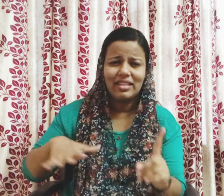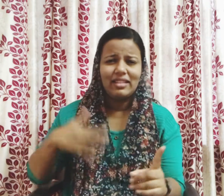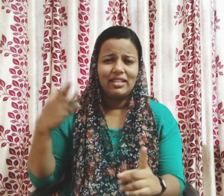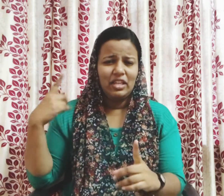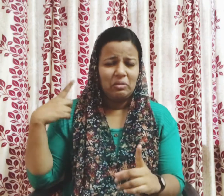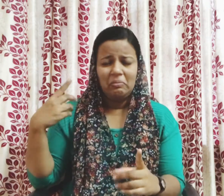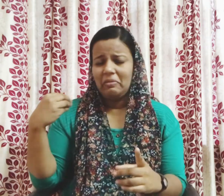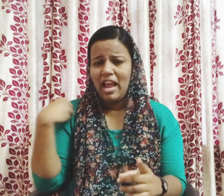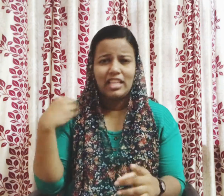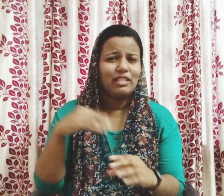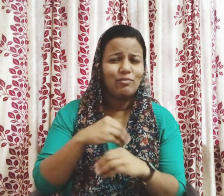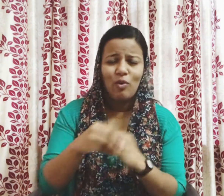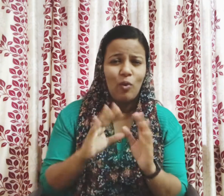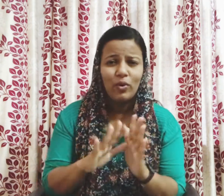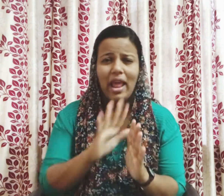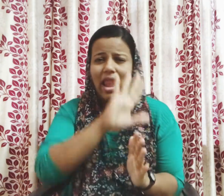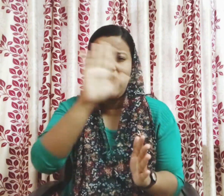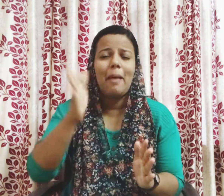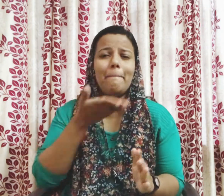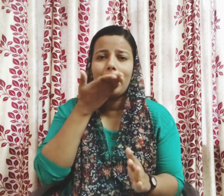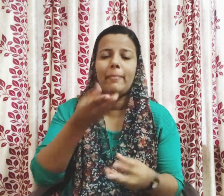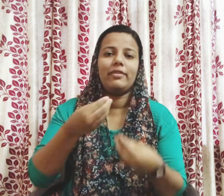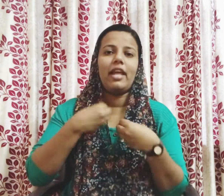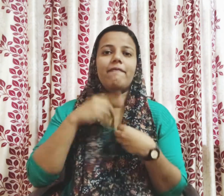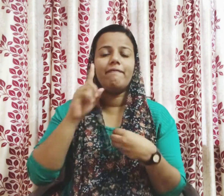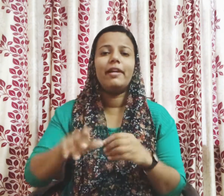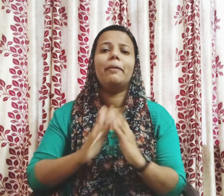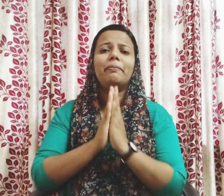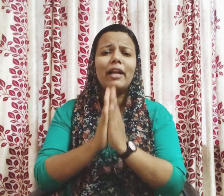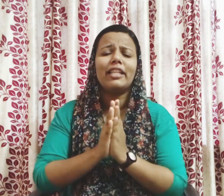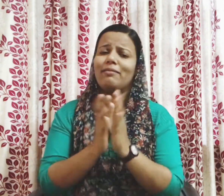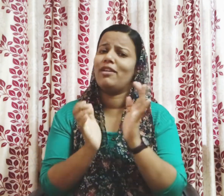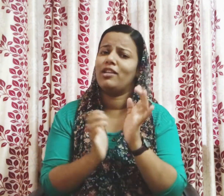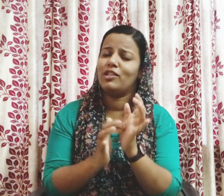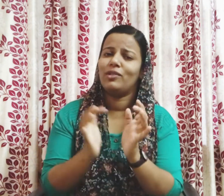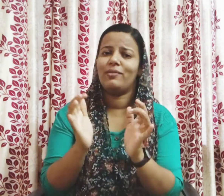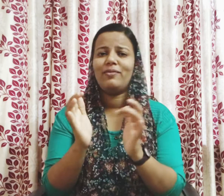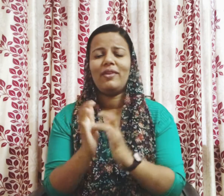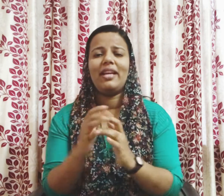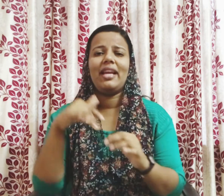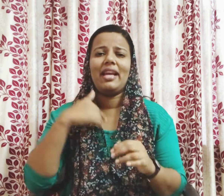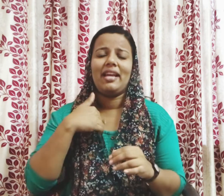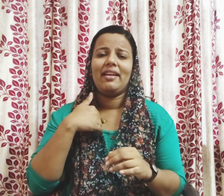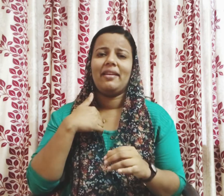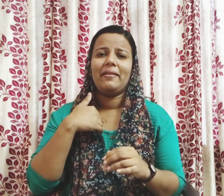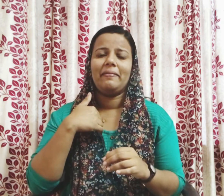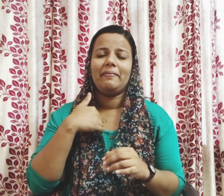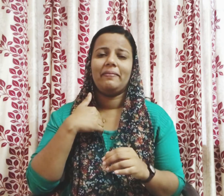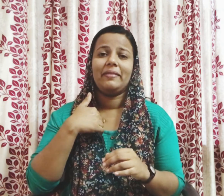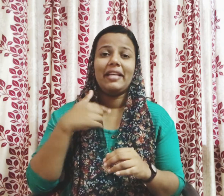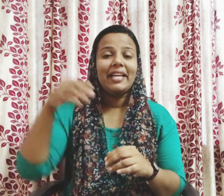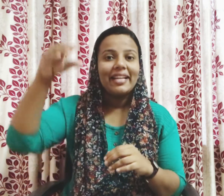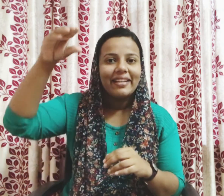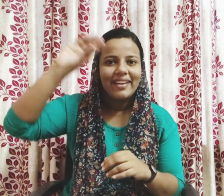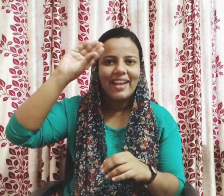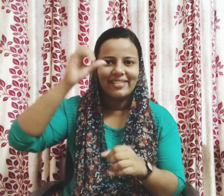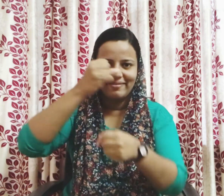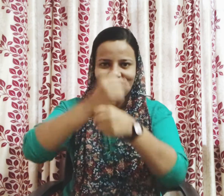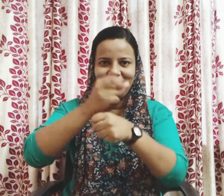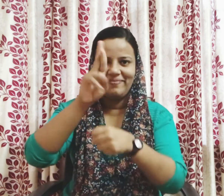ഞാൻ നേരിടാനുണ്ടോ, അതൊക്കെ എനിക്കൊന്ന് പറഞ്ഞു തരണം. അപ്പോൾ അതിനൊക്കെ വേണ്ടുന്ന ഗ്രേസ്